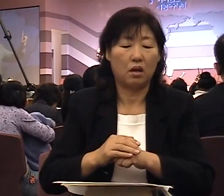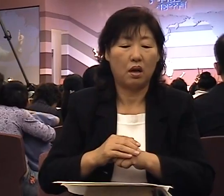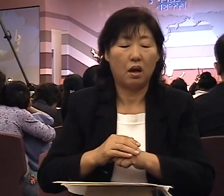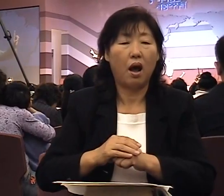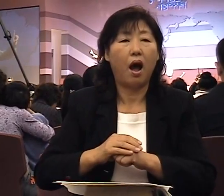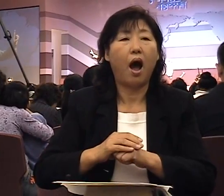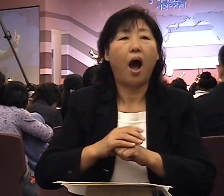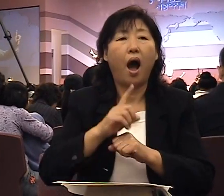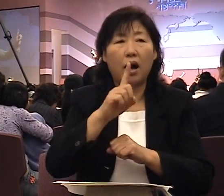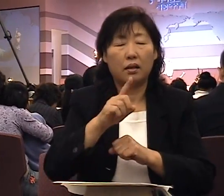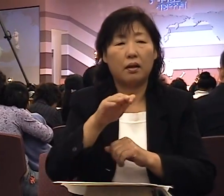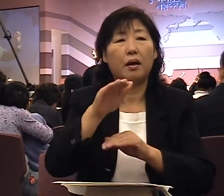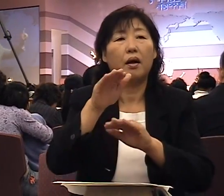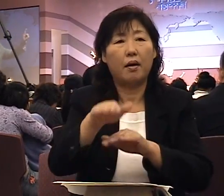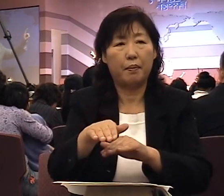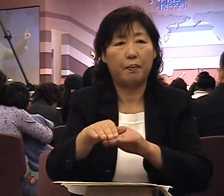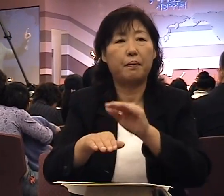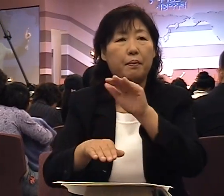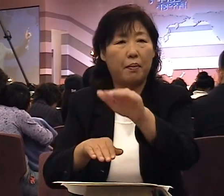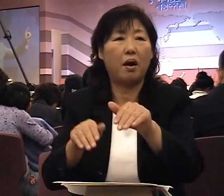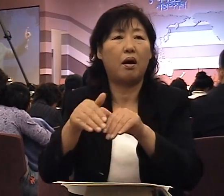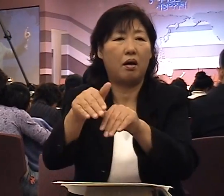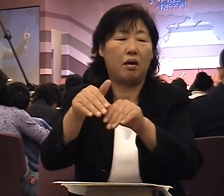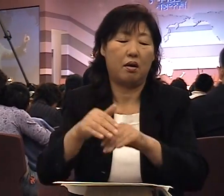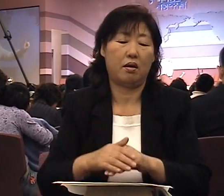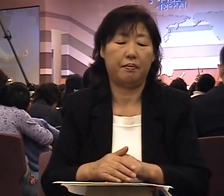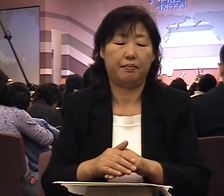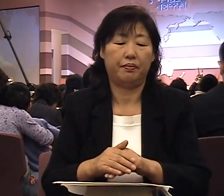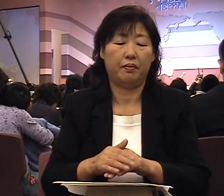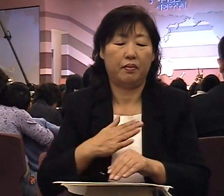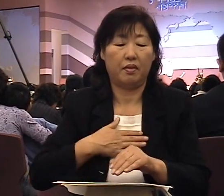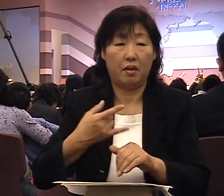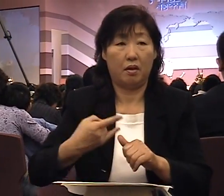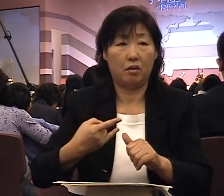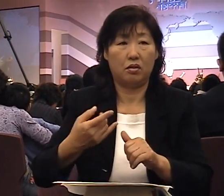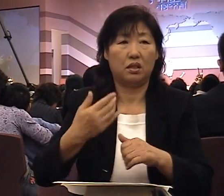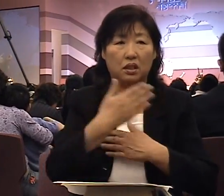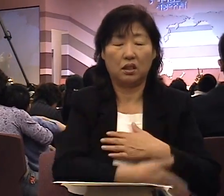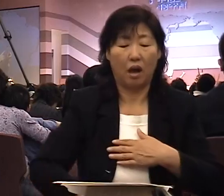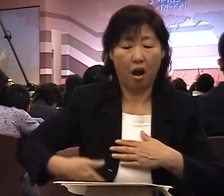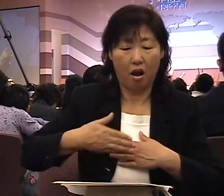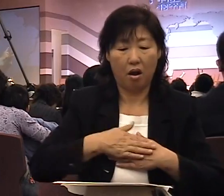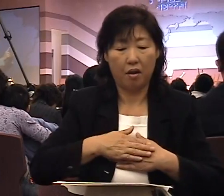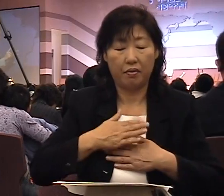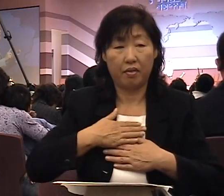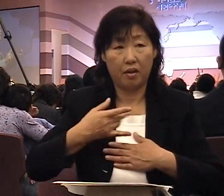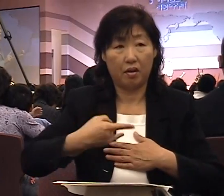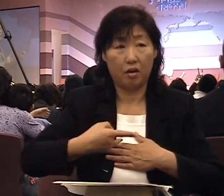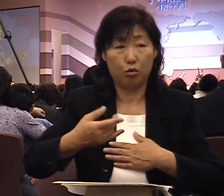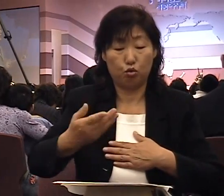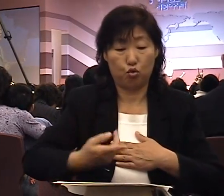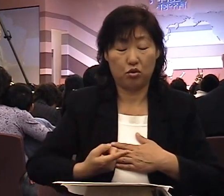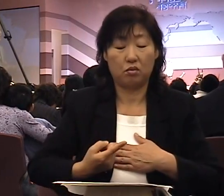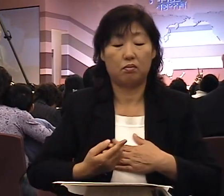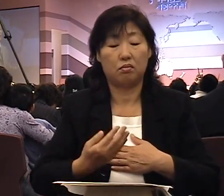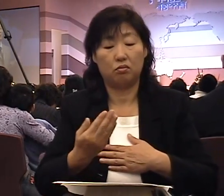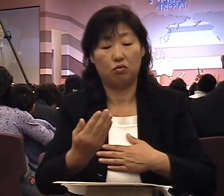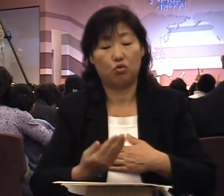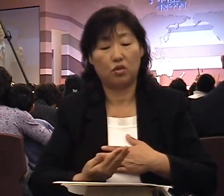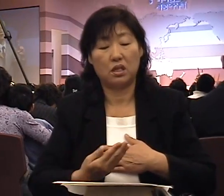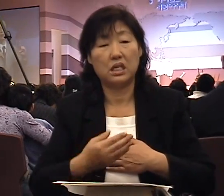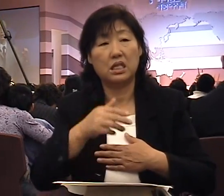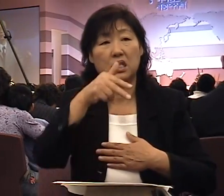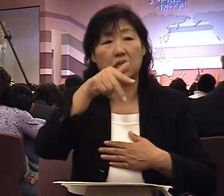더 나아가, 한 스텝 더 나아가. 내게 주신 건강, 내게 주신